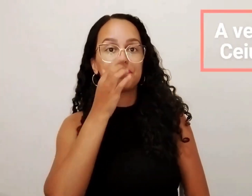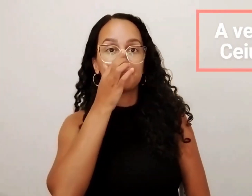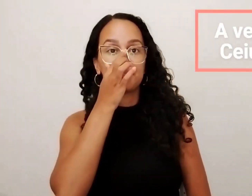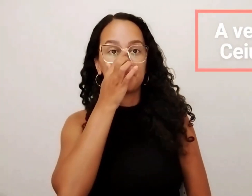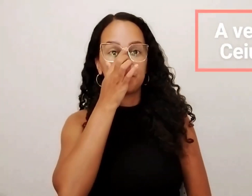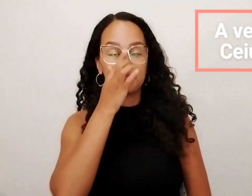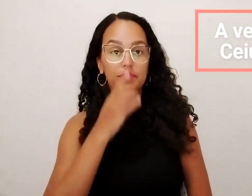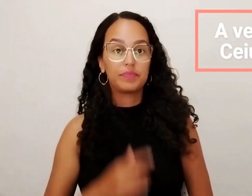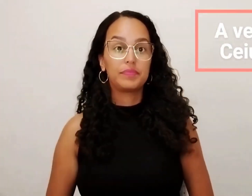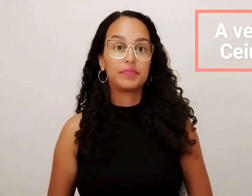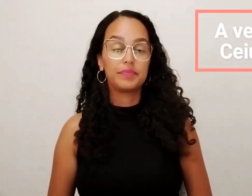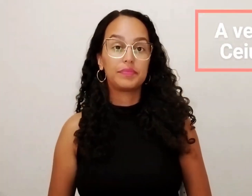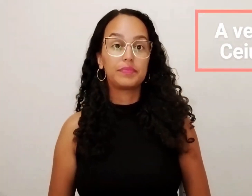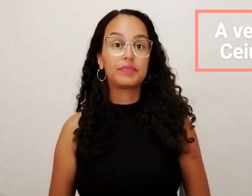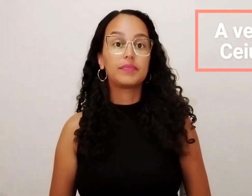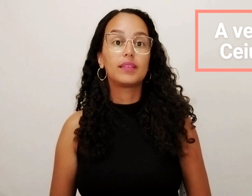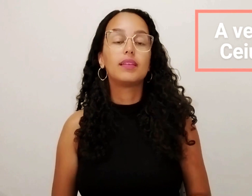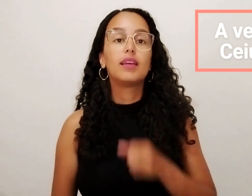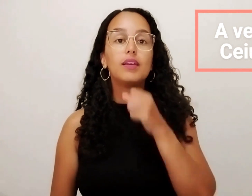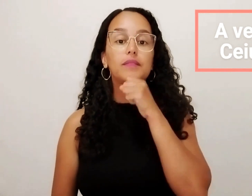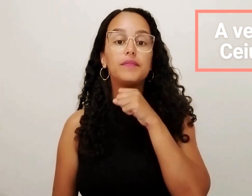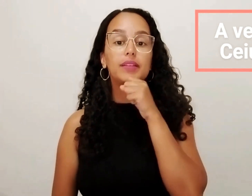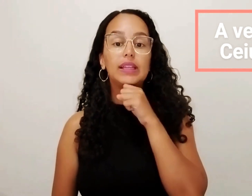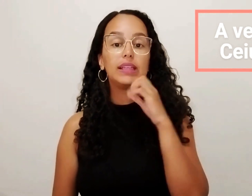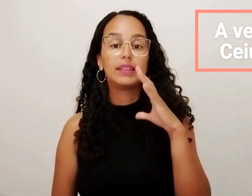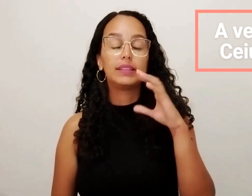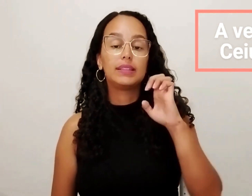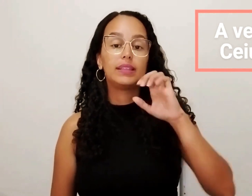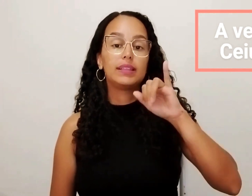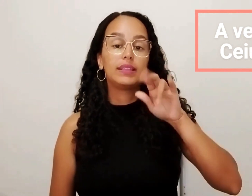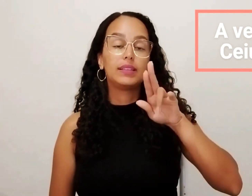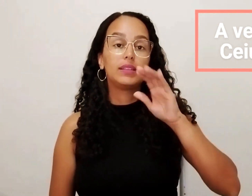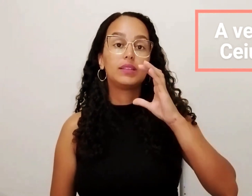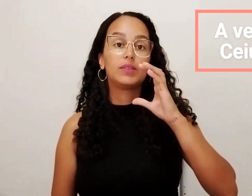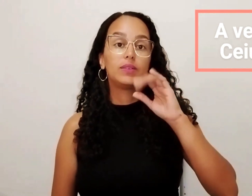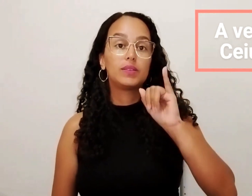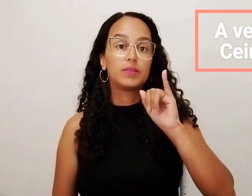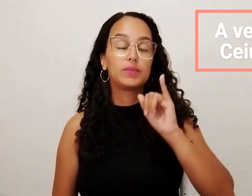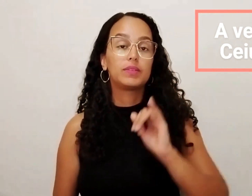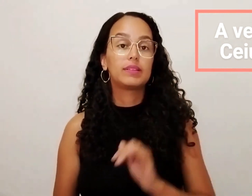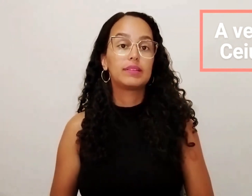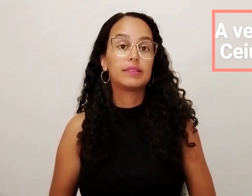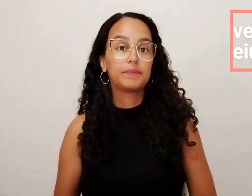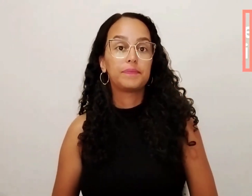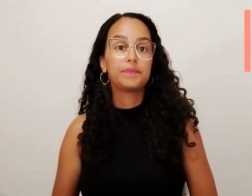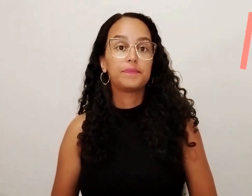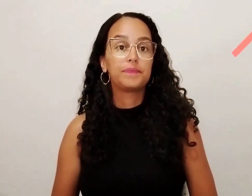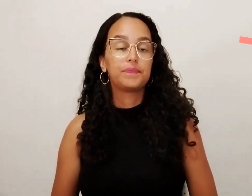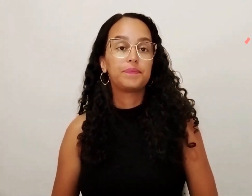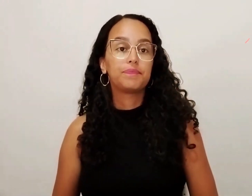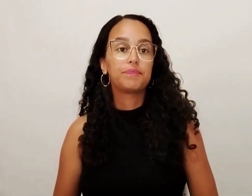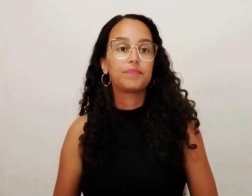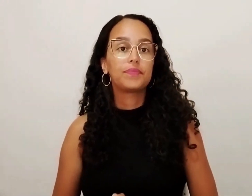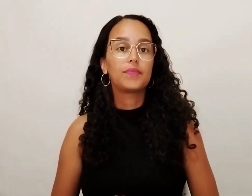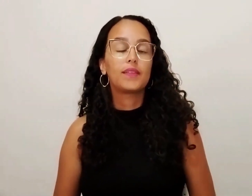Macunaíma quer enganar os irmãos e diz que viu rastro de caça no centro de São